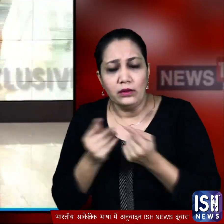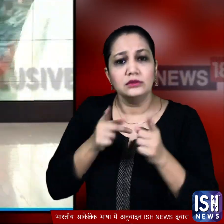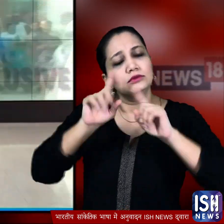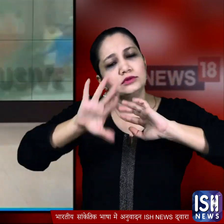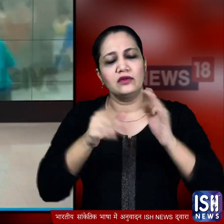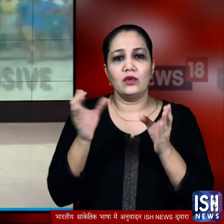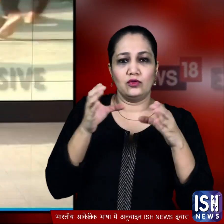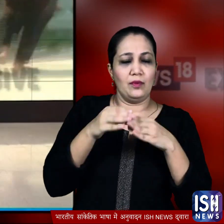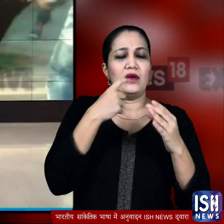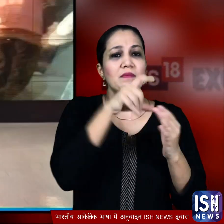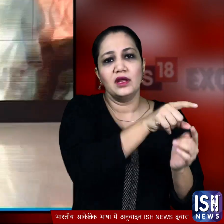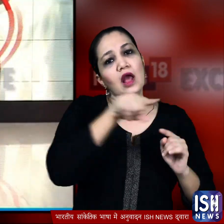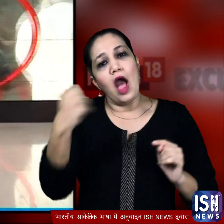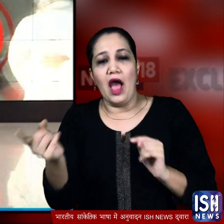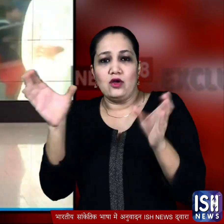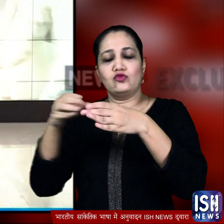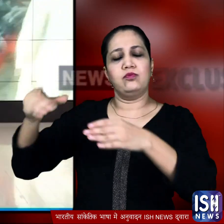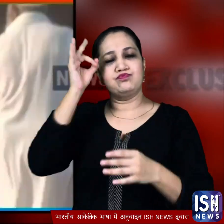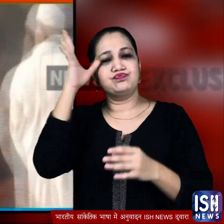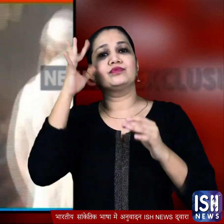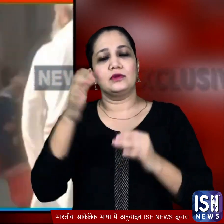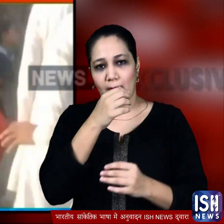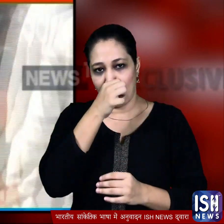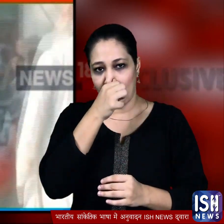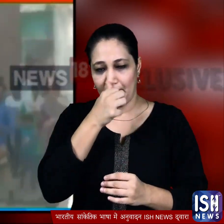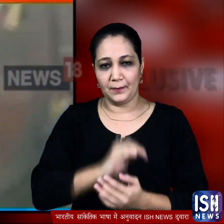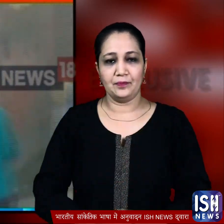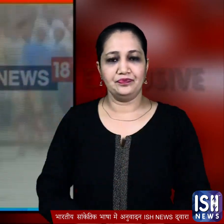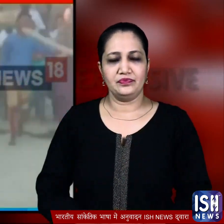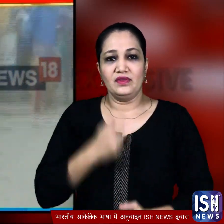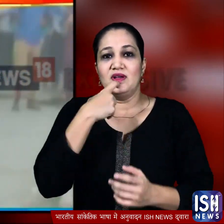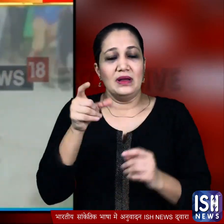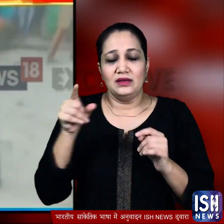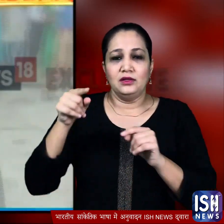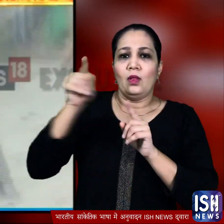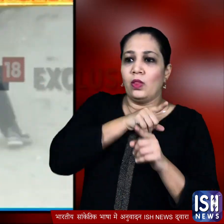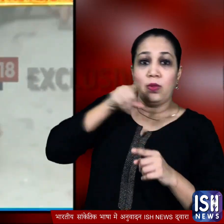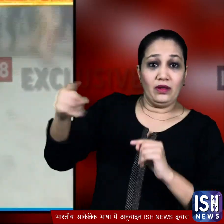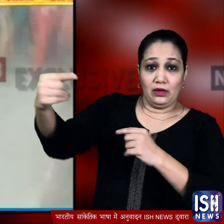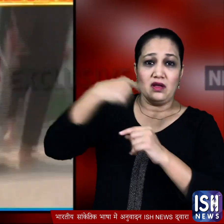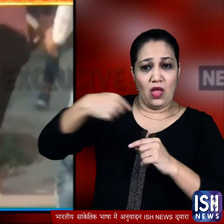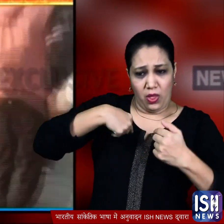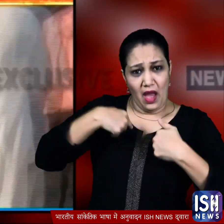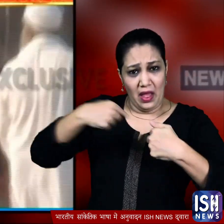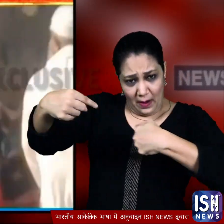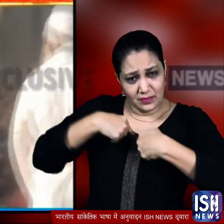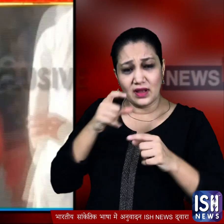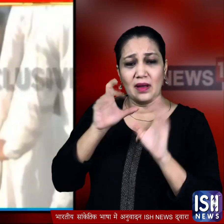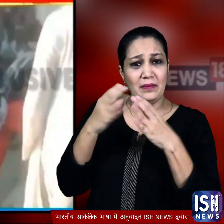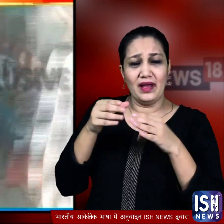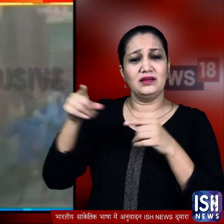पर दूसरे गुट के लोग भड़क गए और उन्होंने शिकायत करने वाले पक्ष पर हमला बोल दिया।